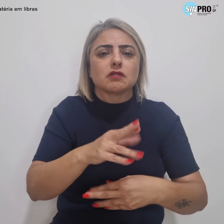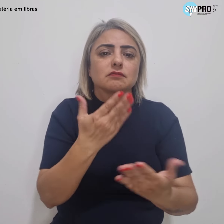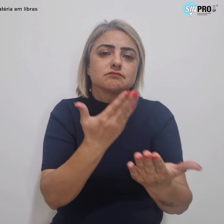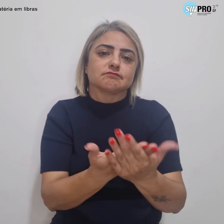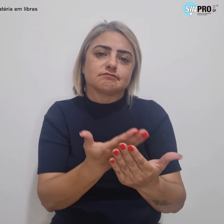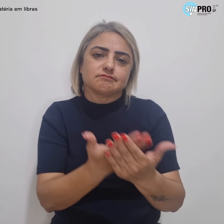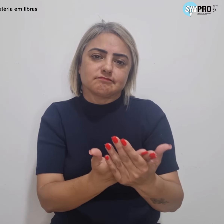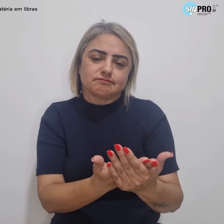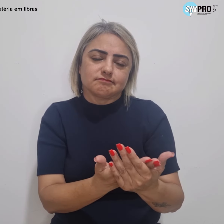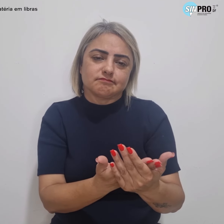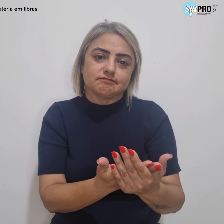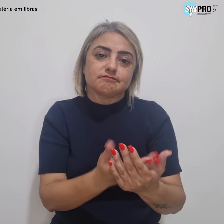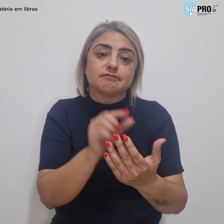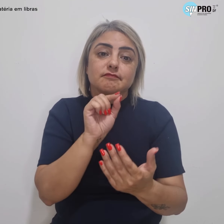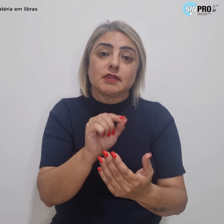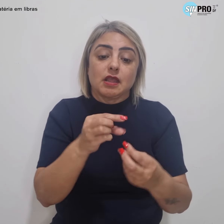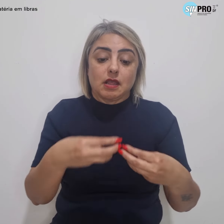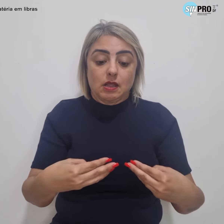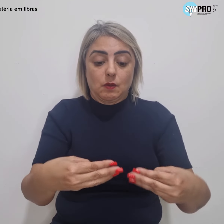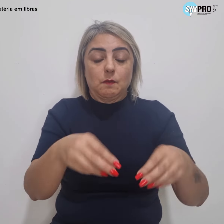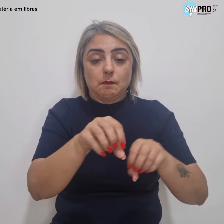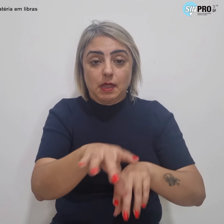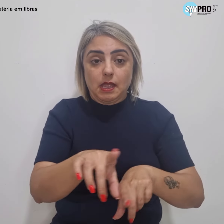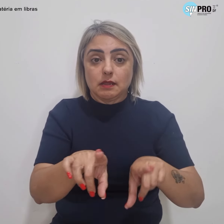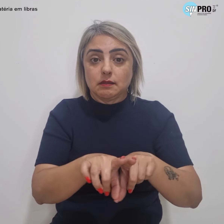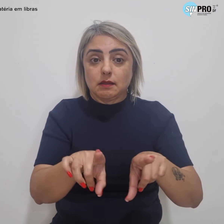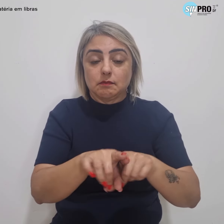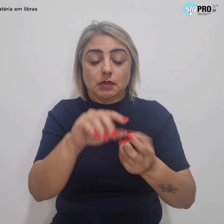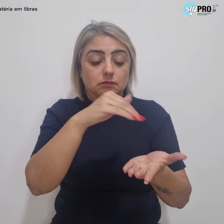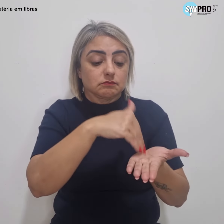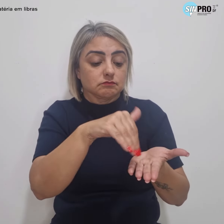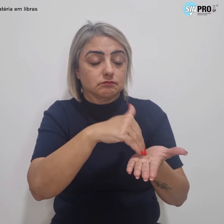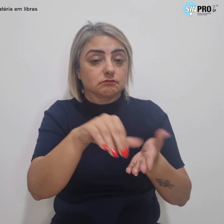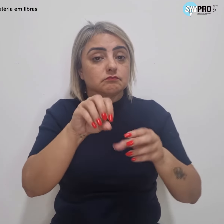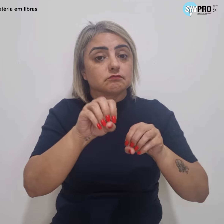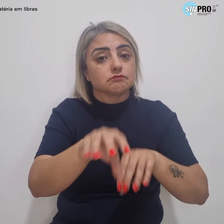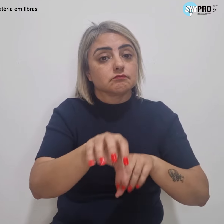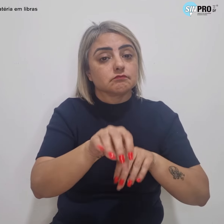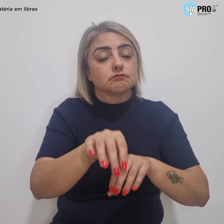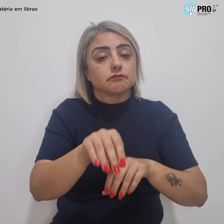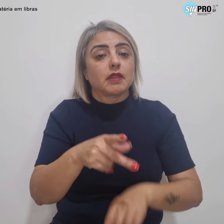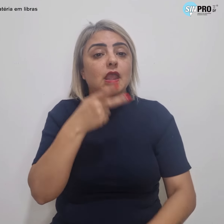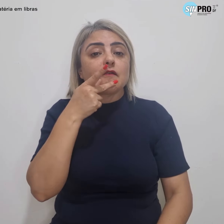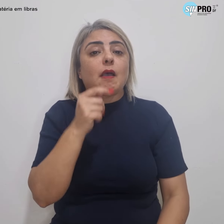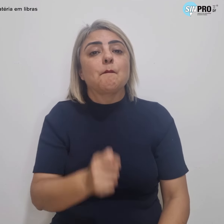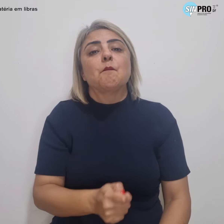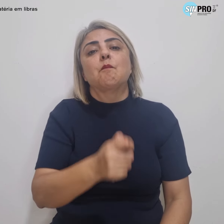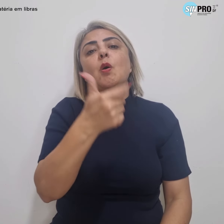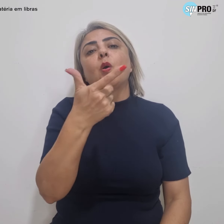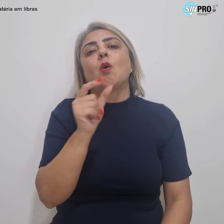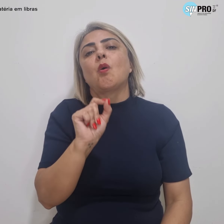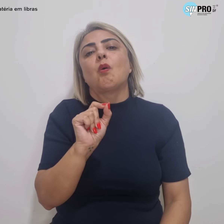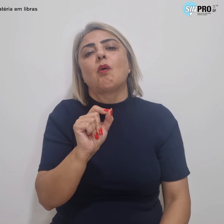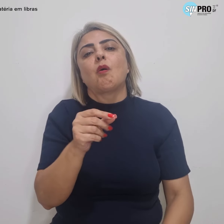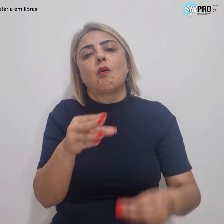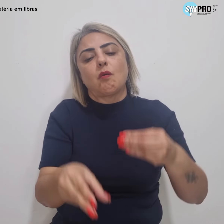Tanto o MEC quanto as redes de ensino falam pouco sobre recomposição de